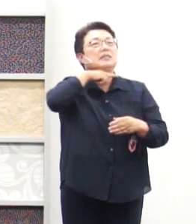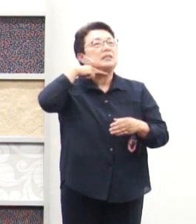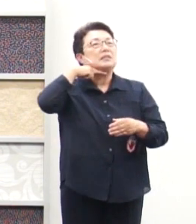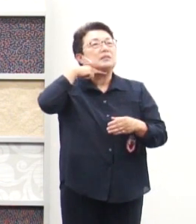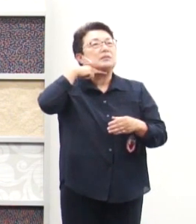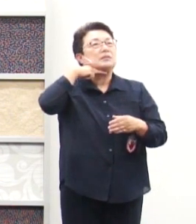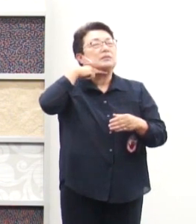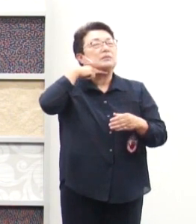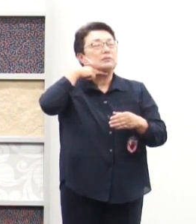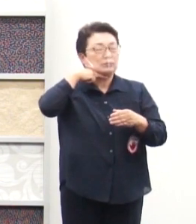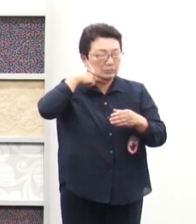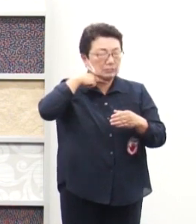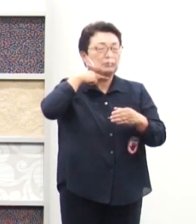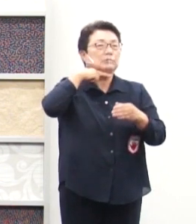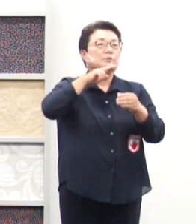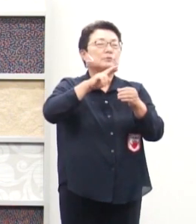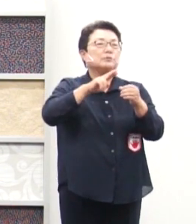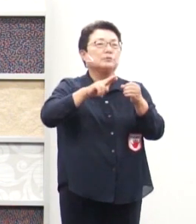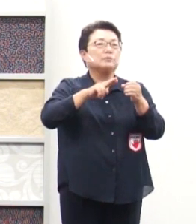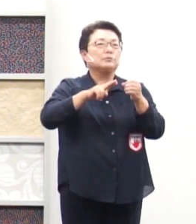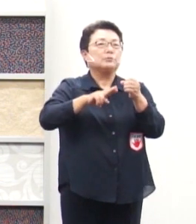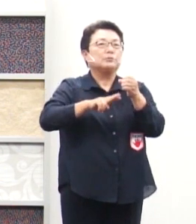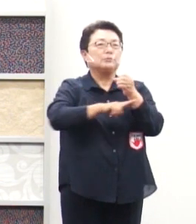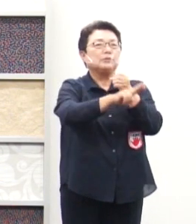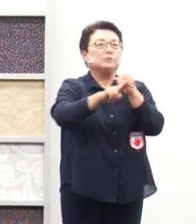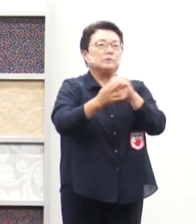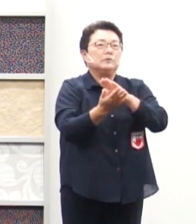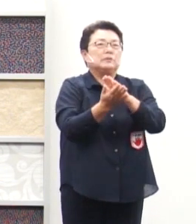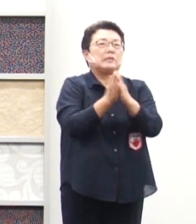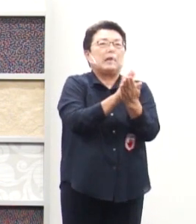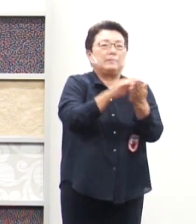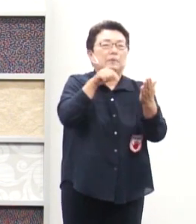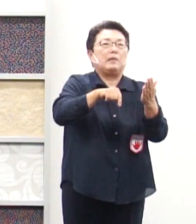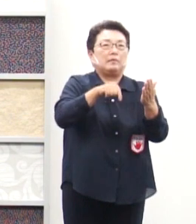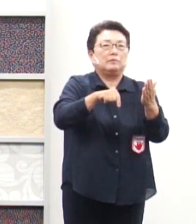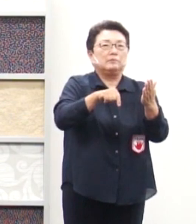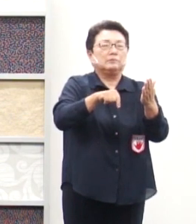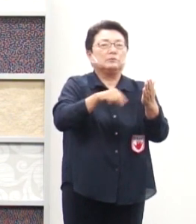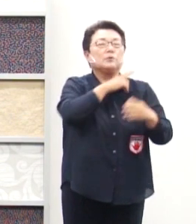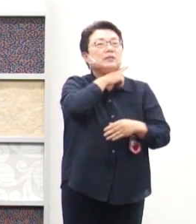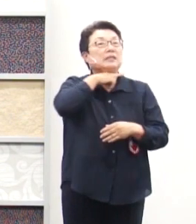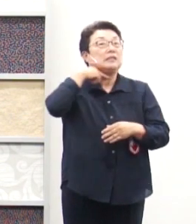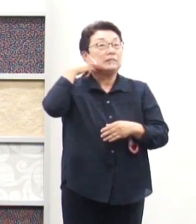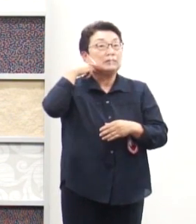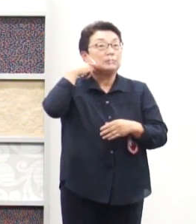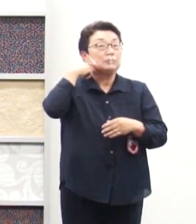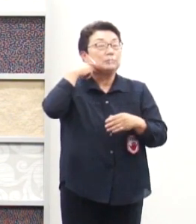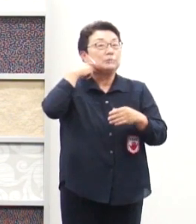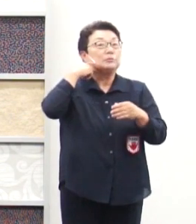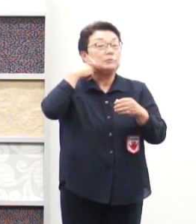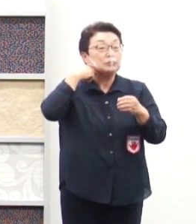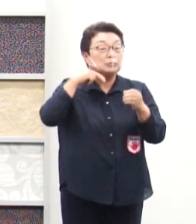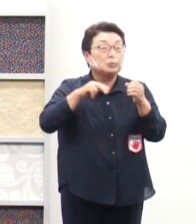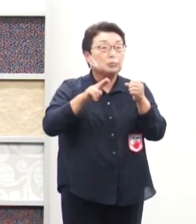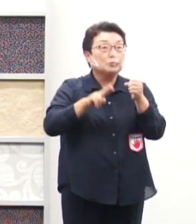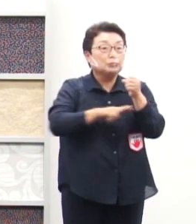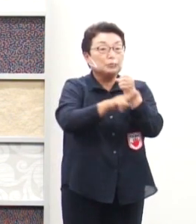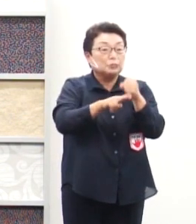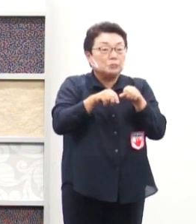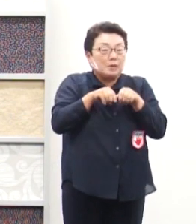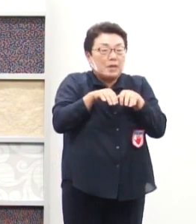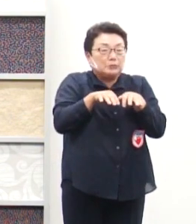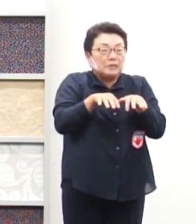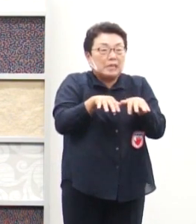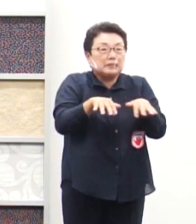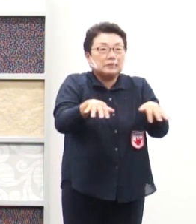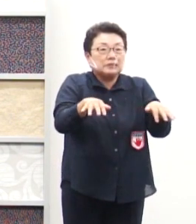に置き換わってきております。でそれもかなり感染がいろいろ拡大をしているという一つ